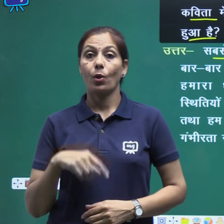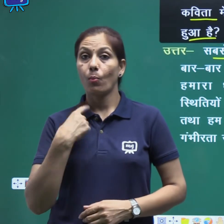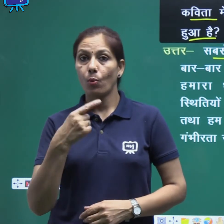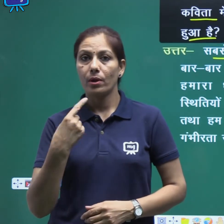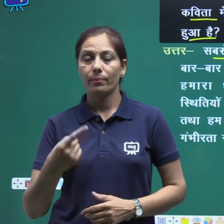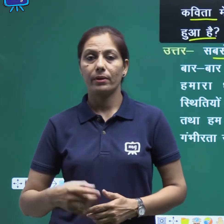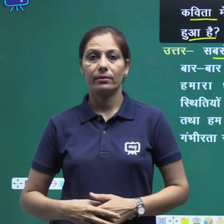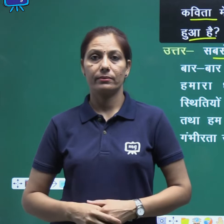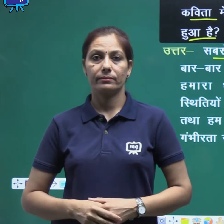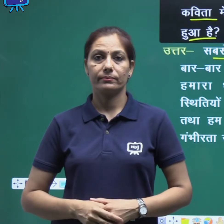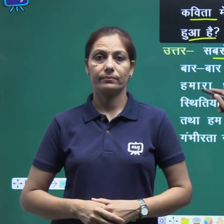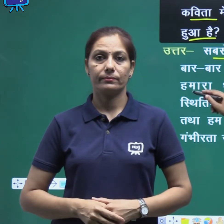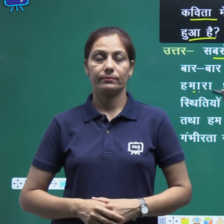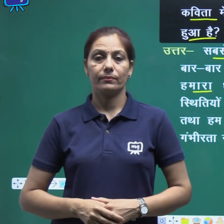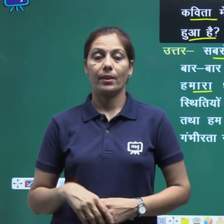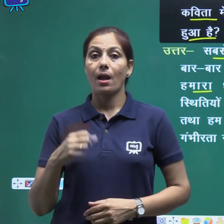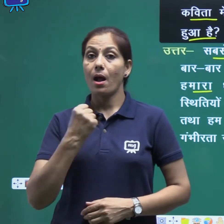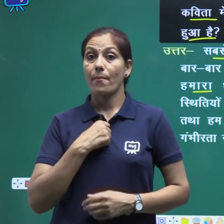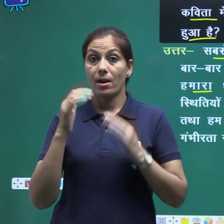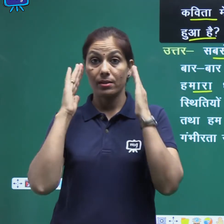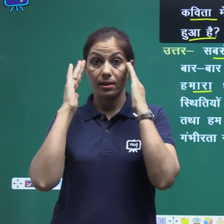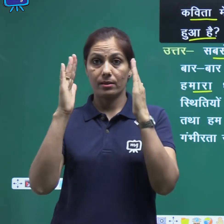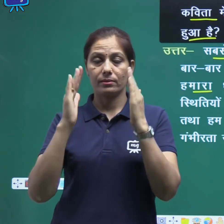दोहराए जाने से हमारा ध्यान